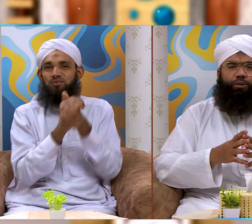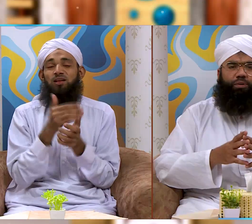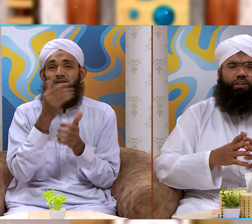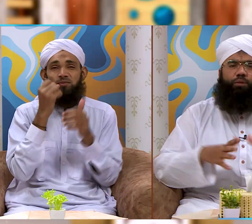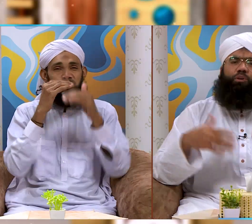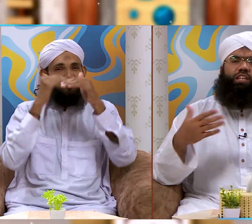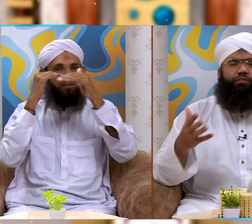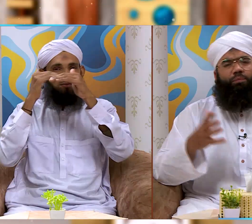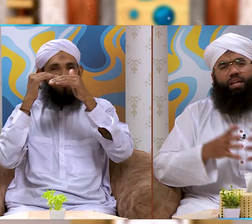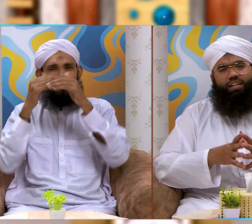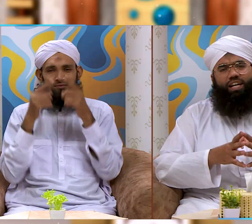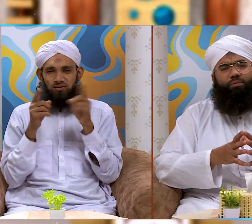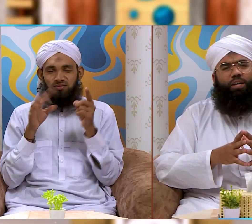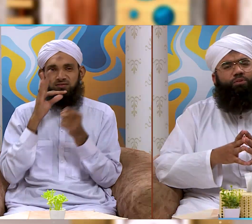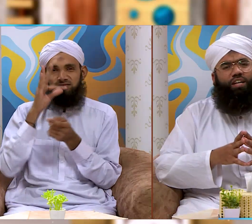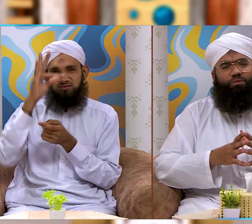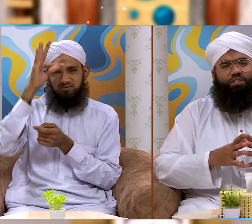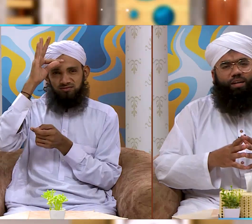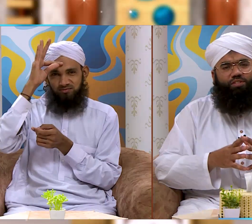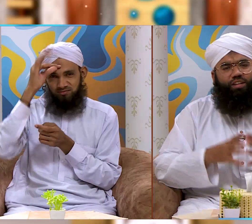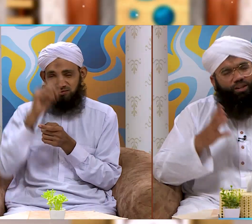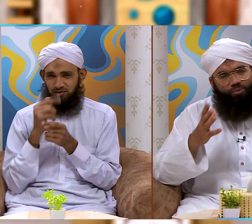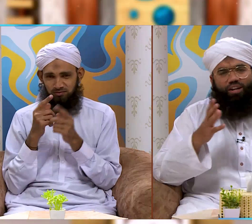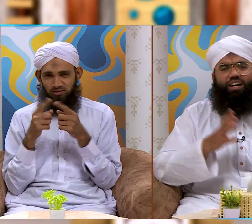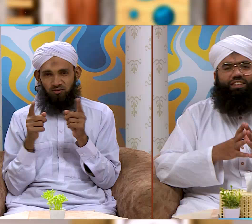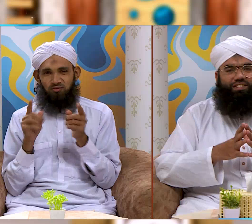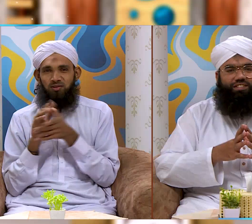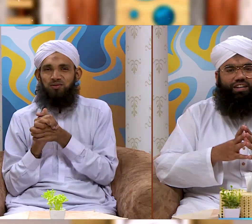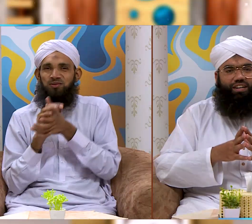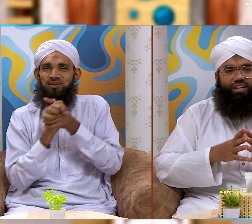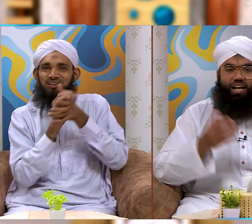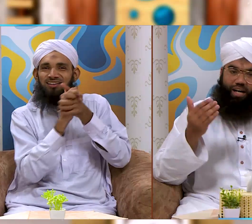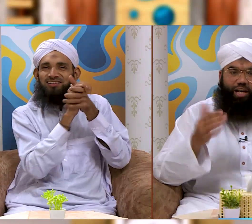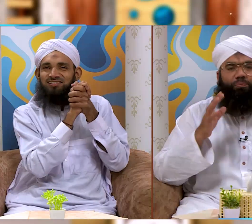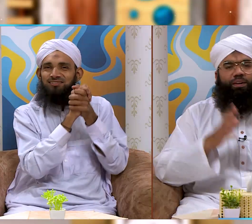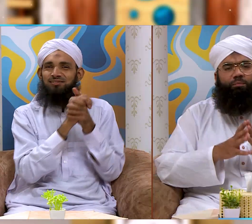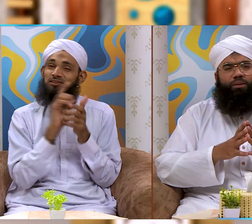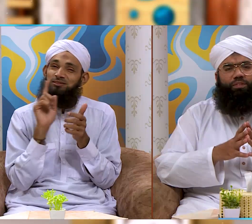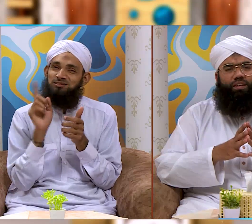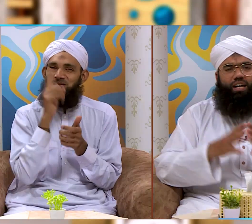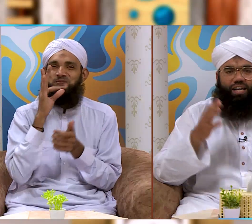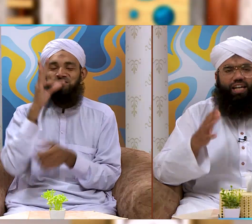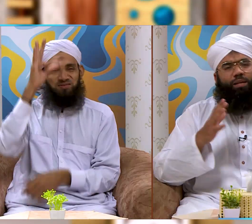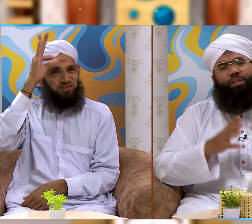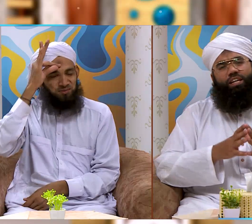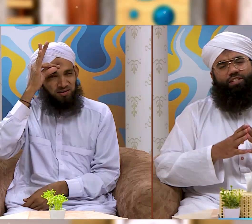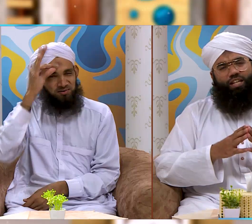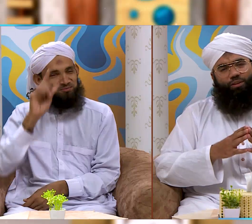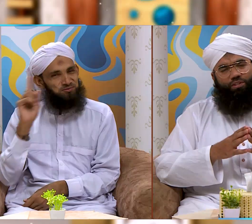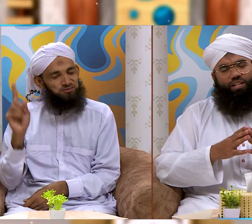پر مختلف انبیاء کرام علیہ السلام سے ملاقات کا سلسلہ رہا۔ ہر ایک پیغمبر، ہر ایک نبی علیہ